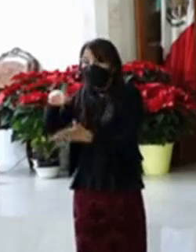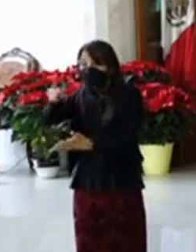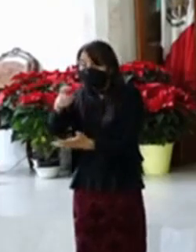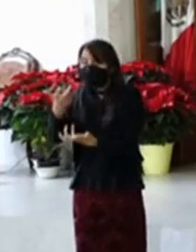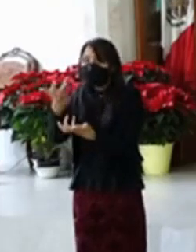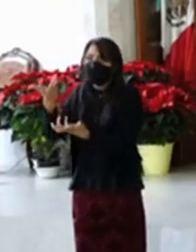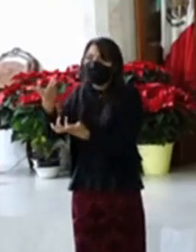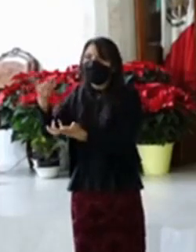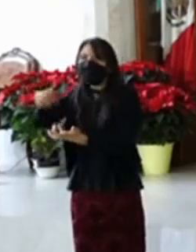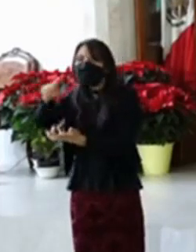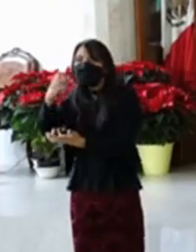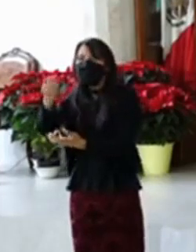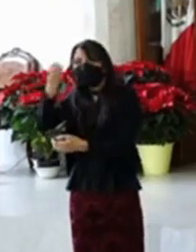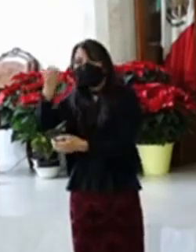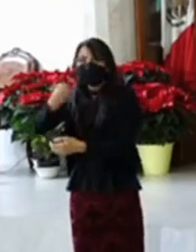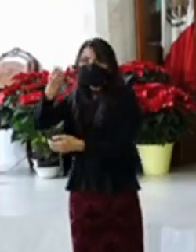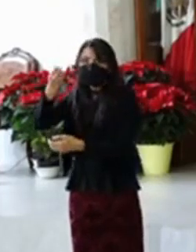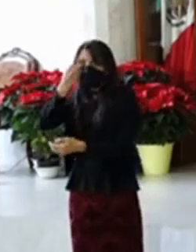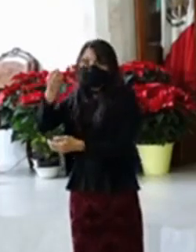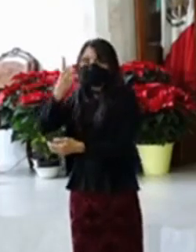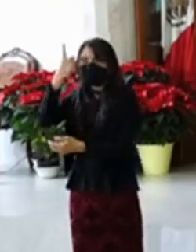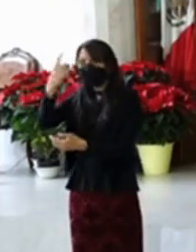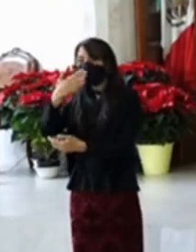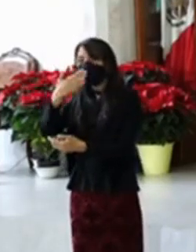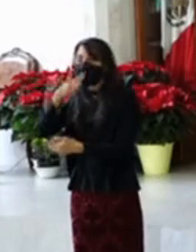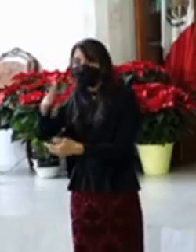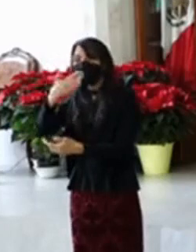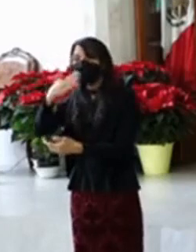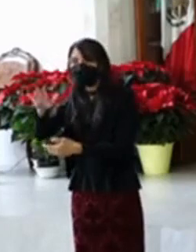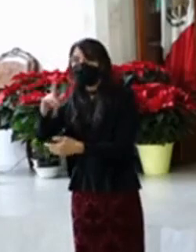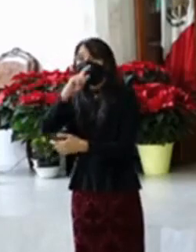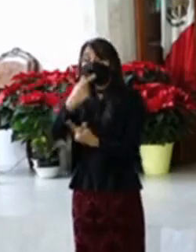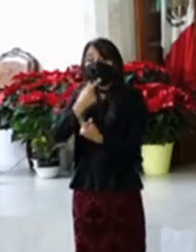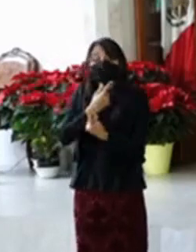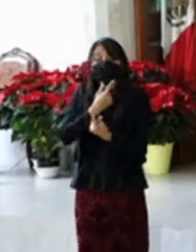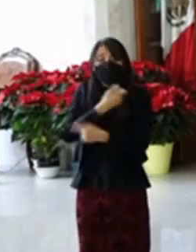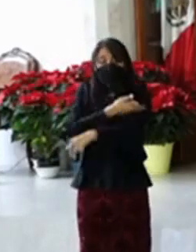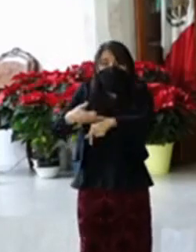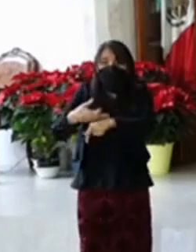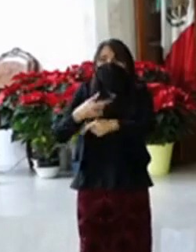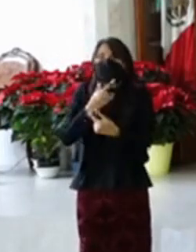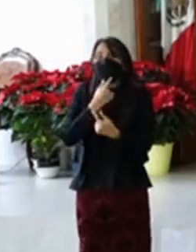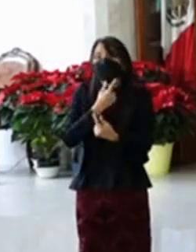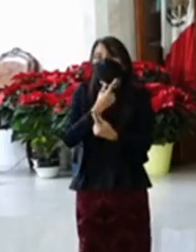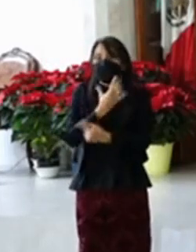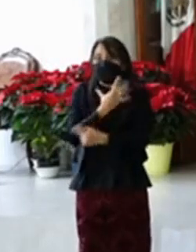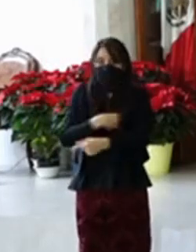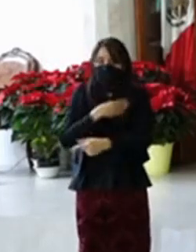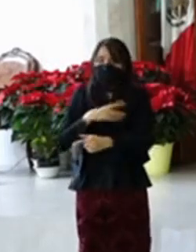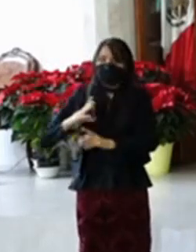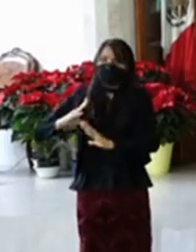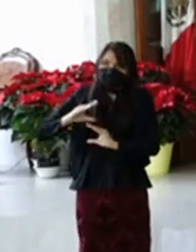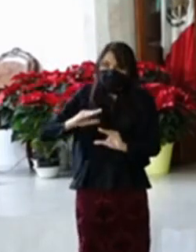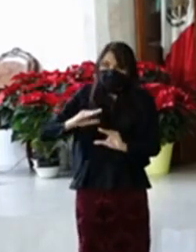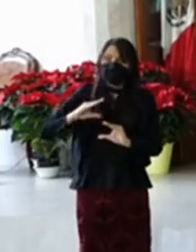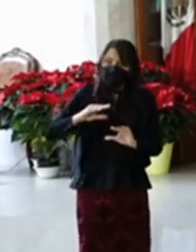deseos no adecuados entre sus hijos y entre algunos que, sin ser sus